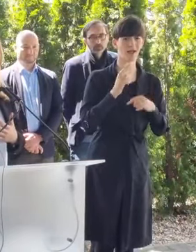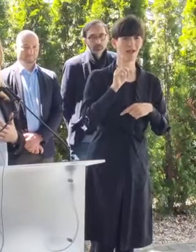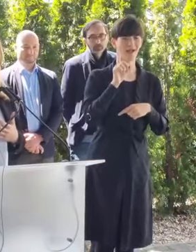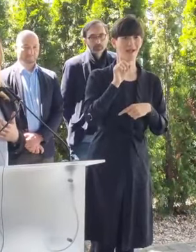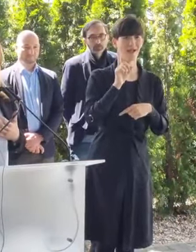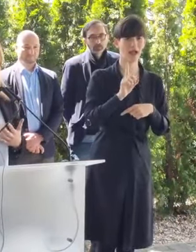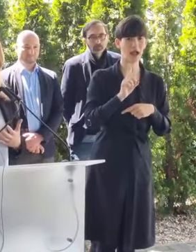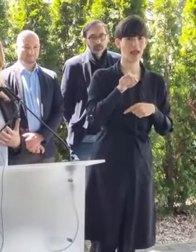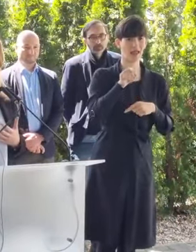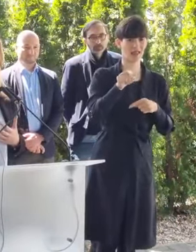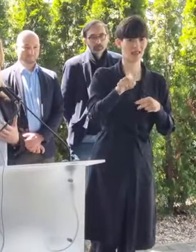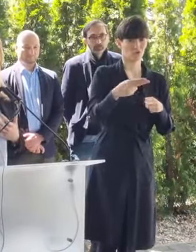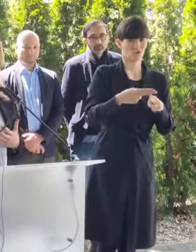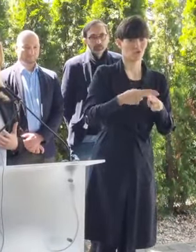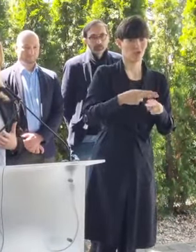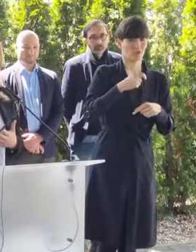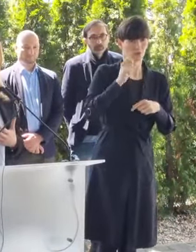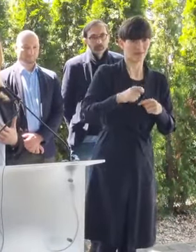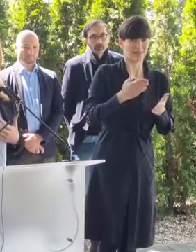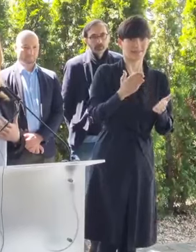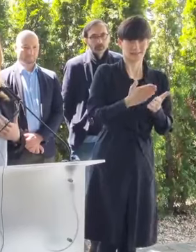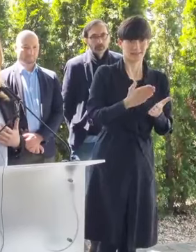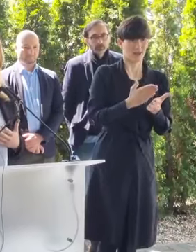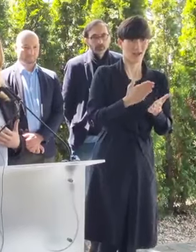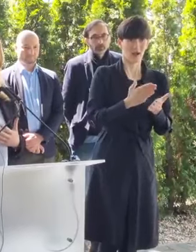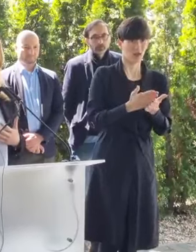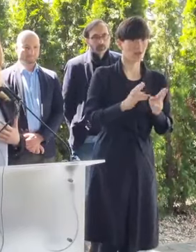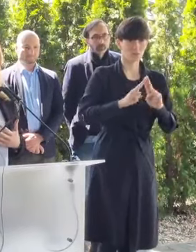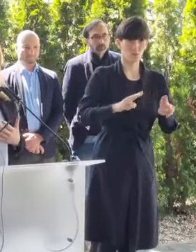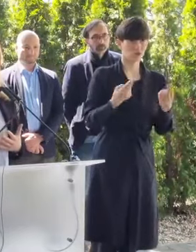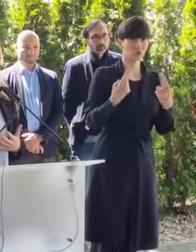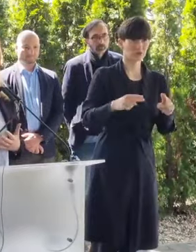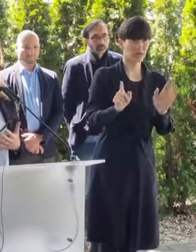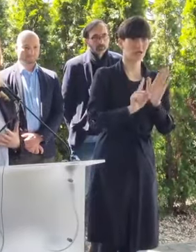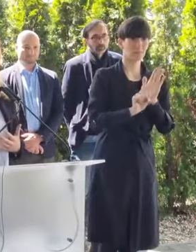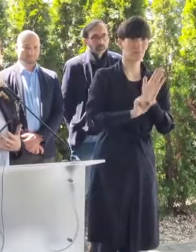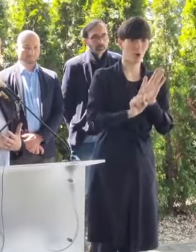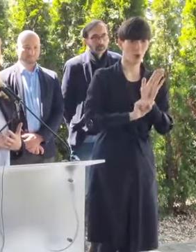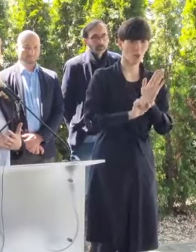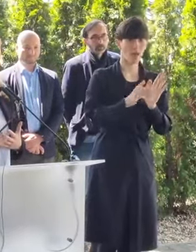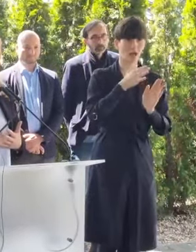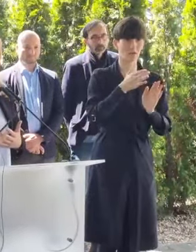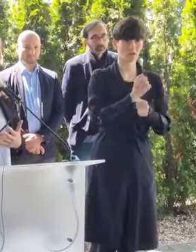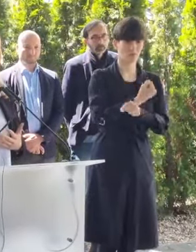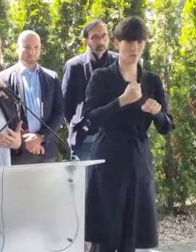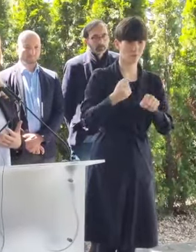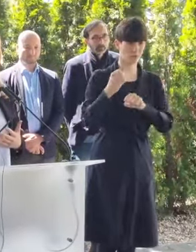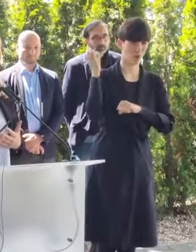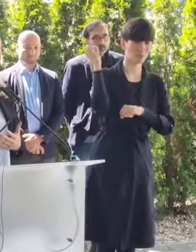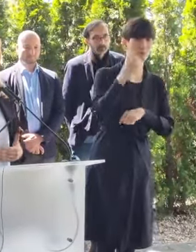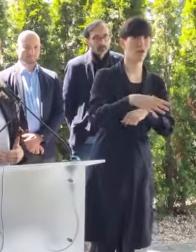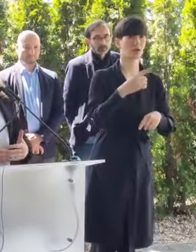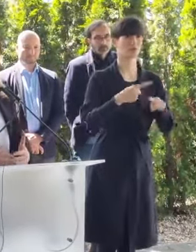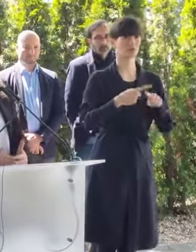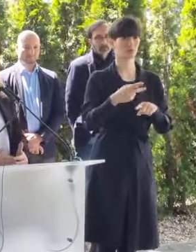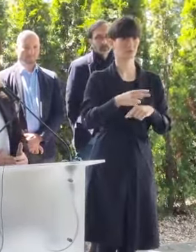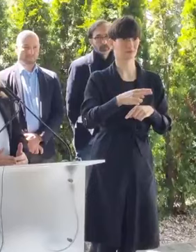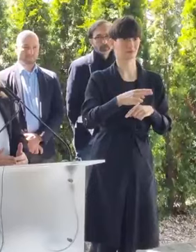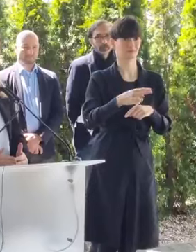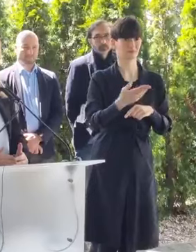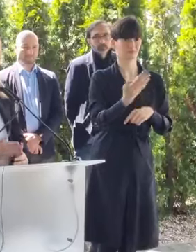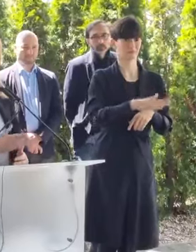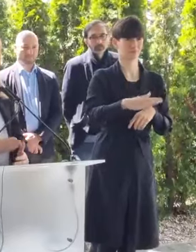kde stále a bezprostredne hrozí, že dopadne bomba a zabije ich. Stalo sa to aj keď sme na tú Ukrajinu sa